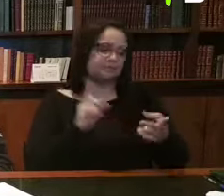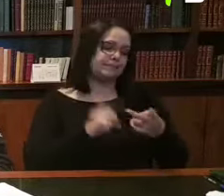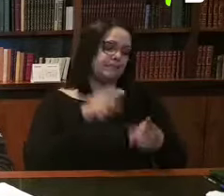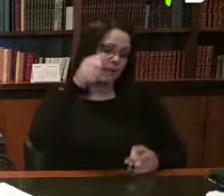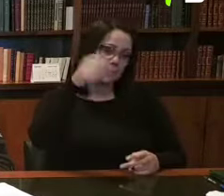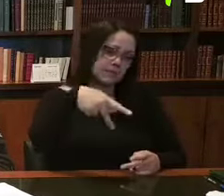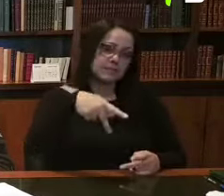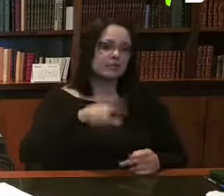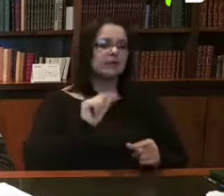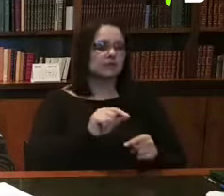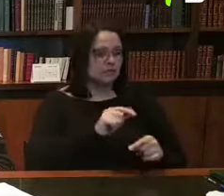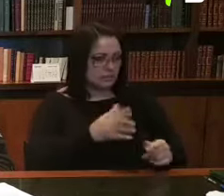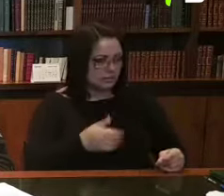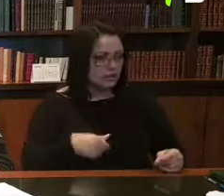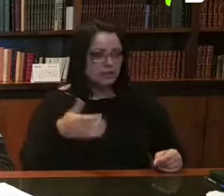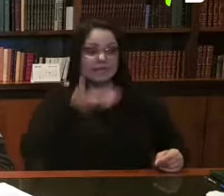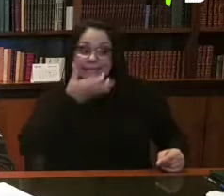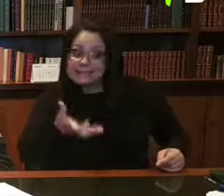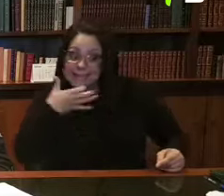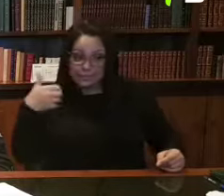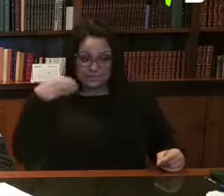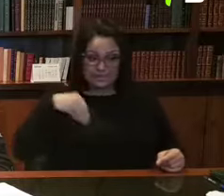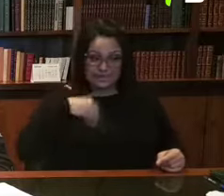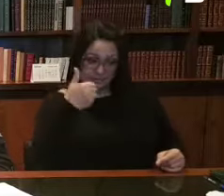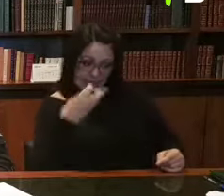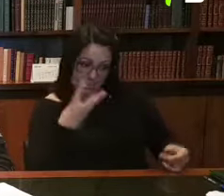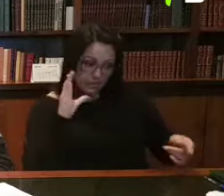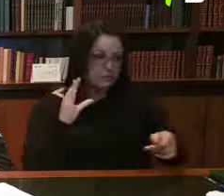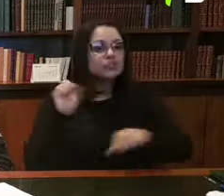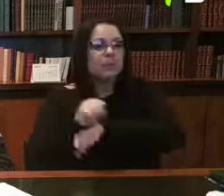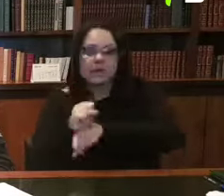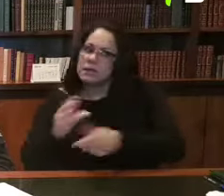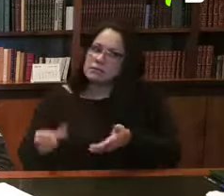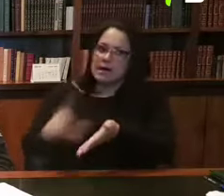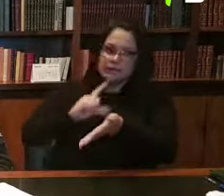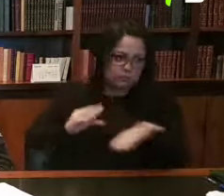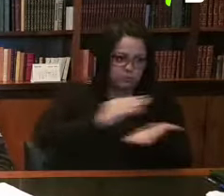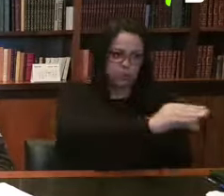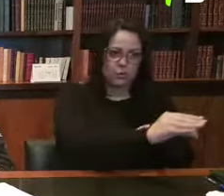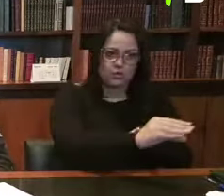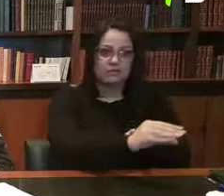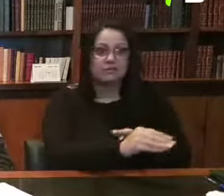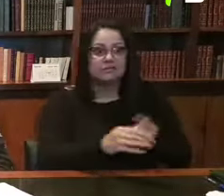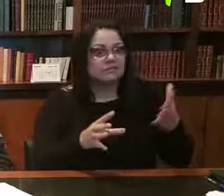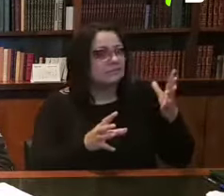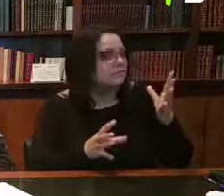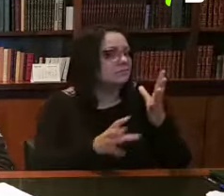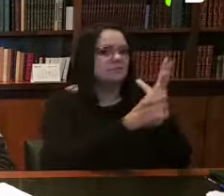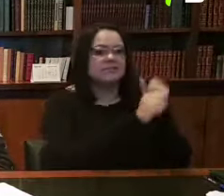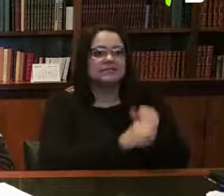aposentados nós antecipamos o décimo terceiro de pensionistas e aposentados isso deu